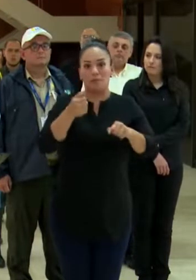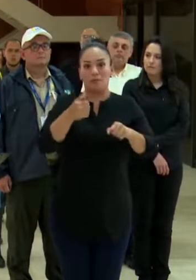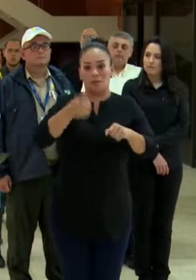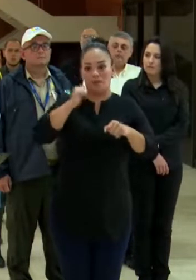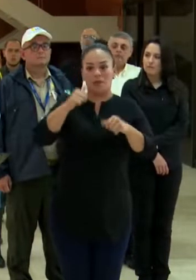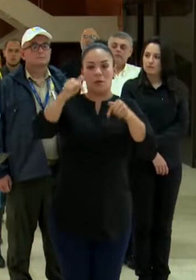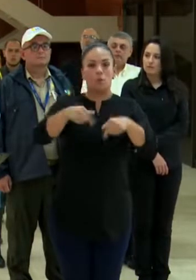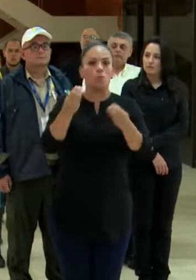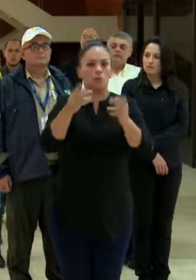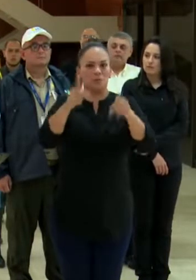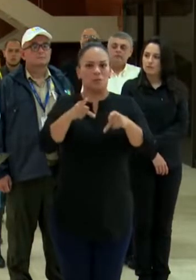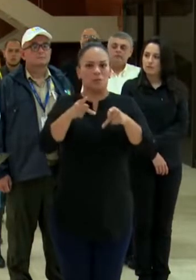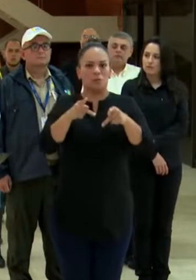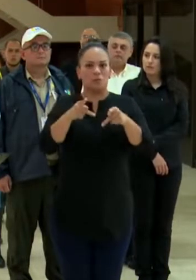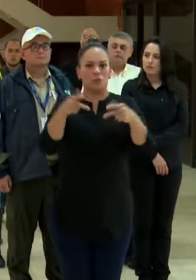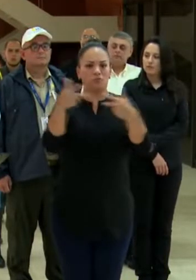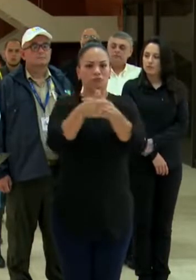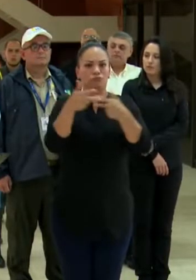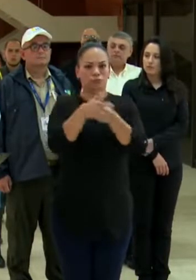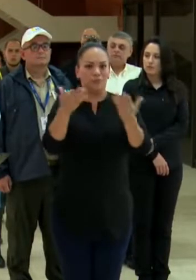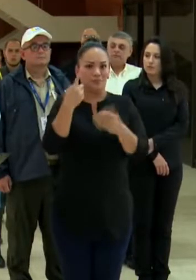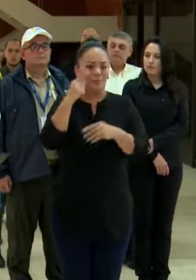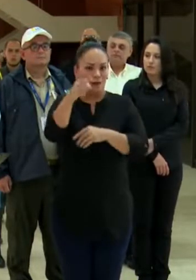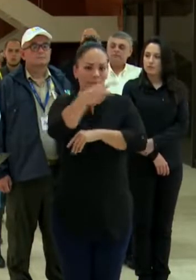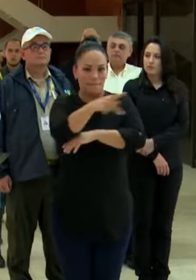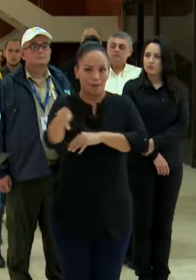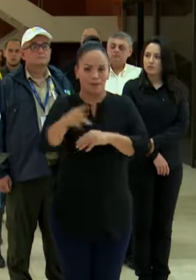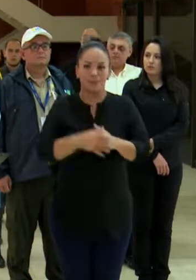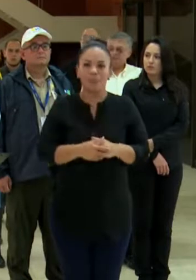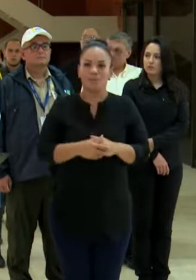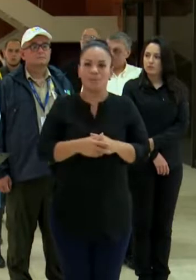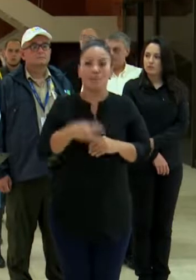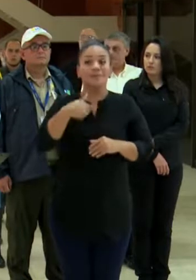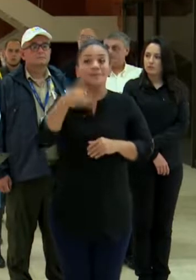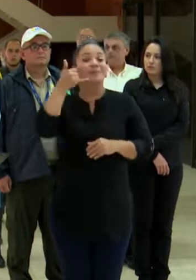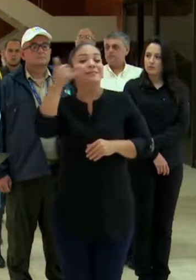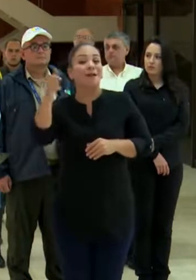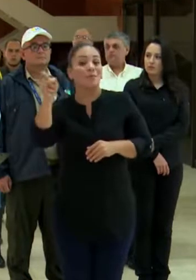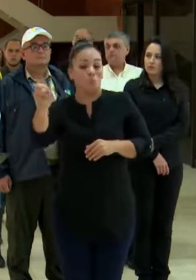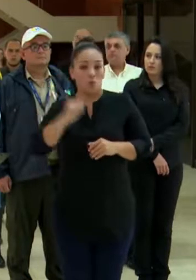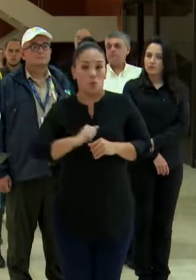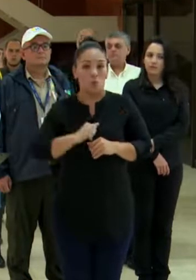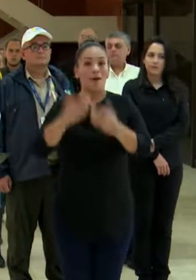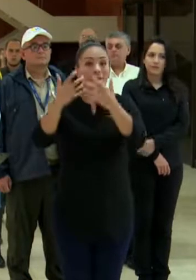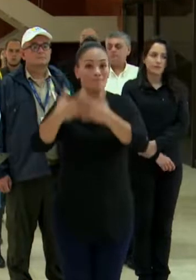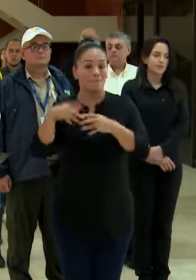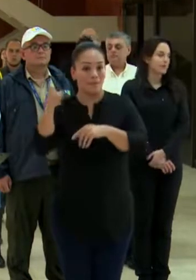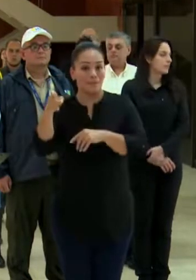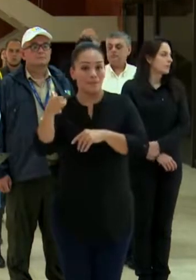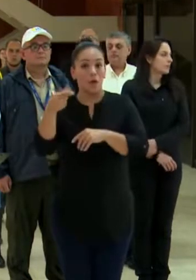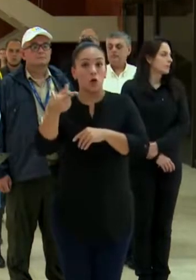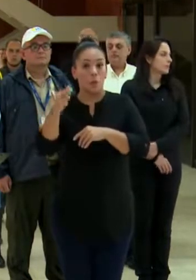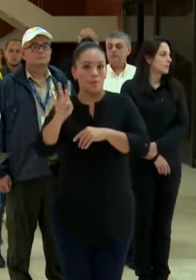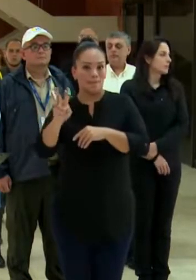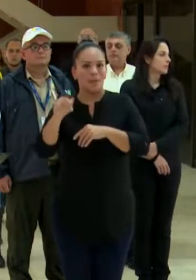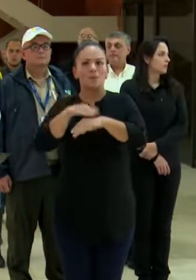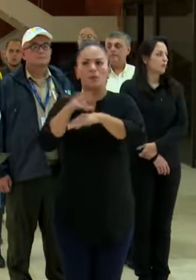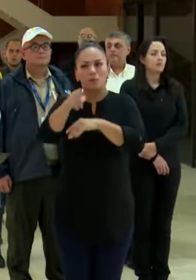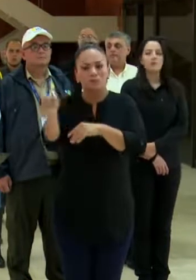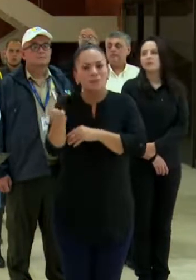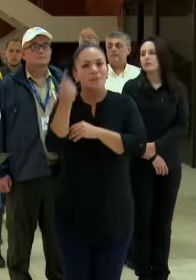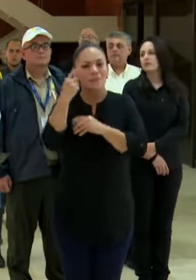a las playas. Él llamó, se hizo la gestión, se le solicitó a Global Vía que por favor comprendiera la situación y que